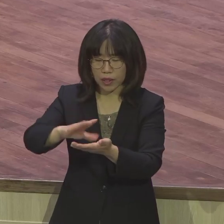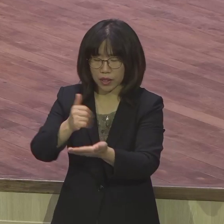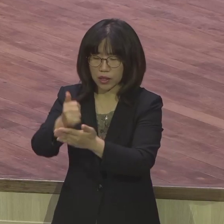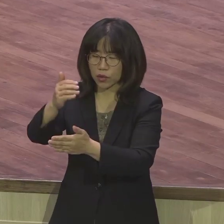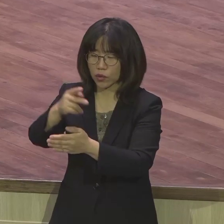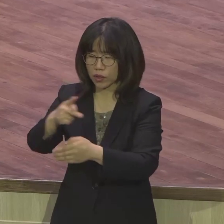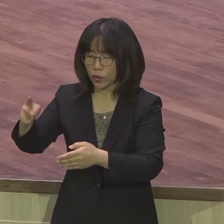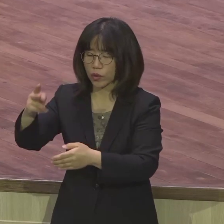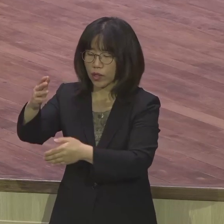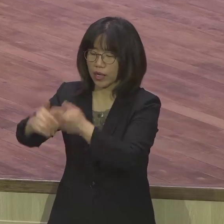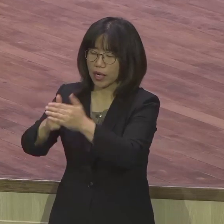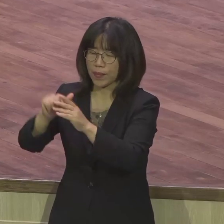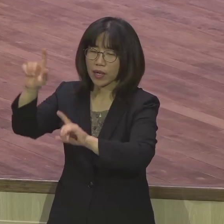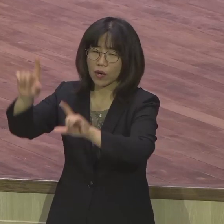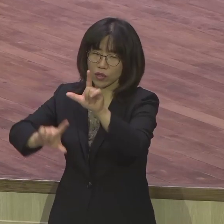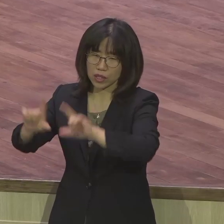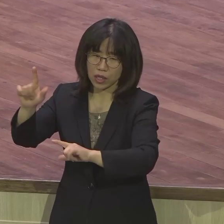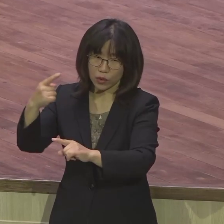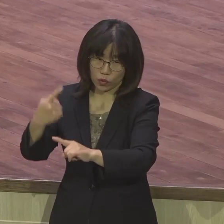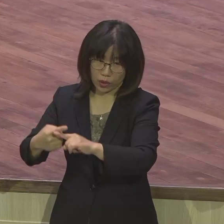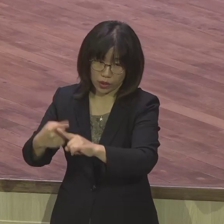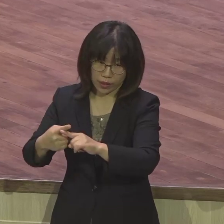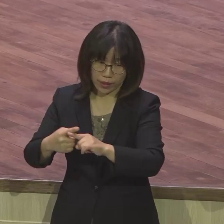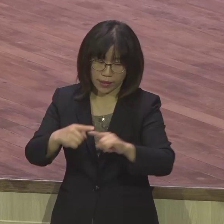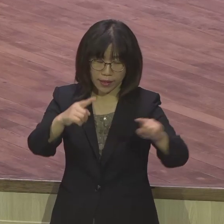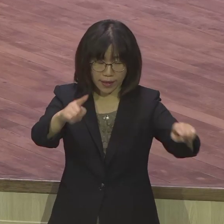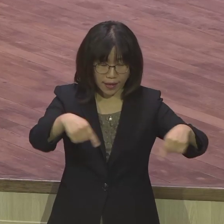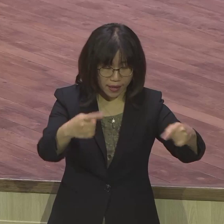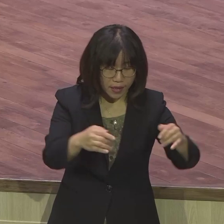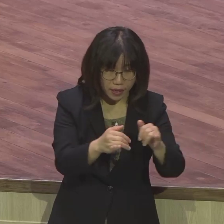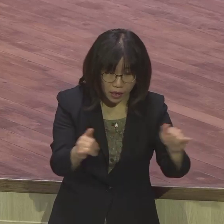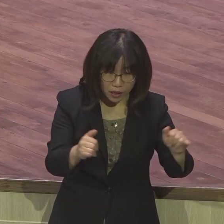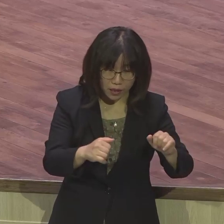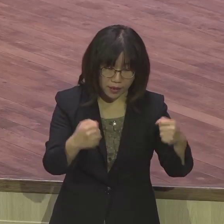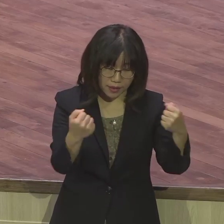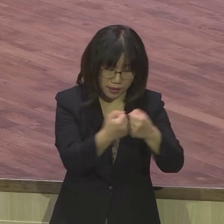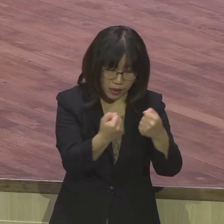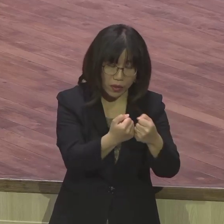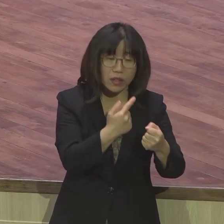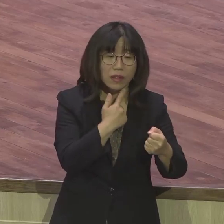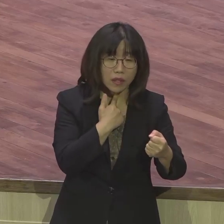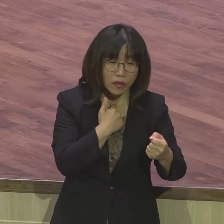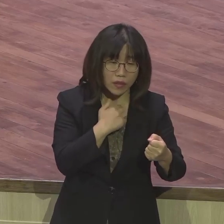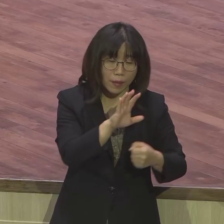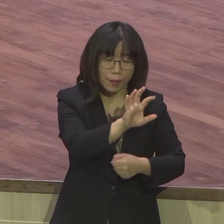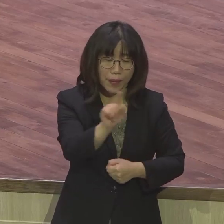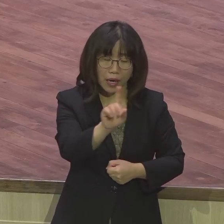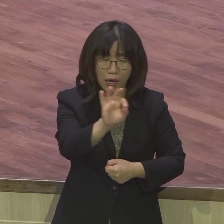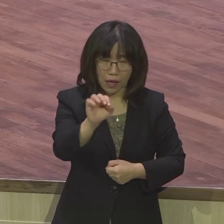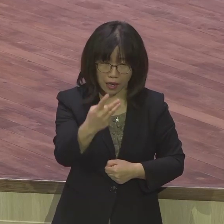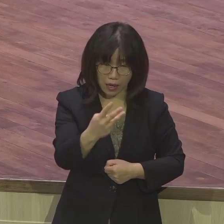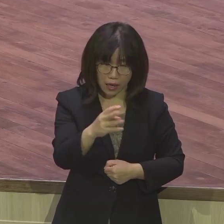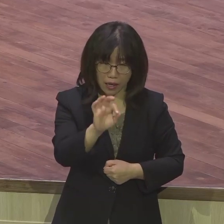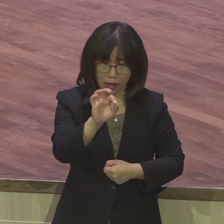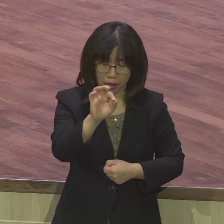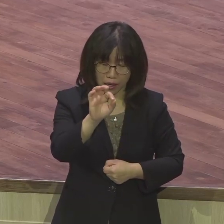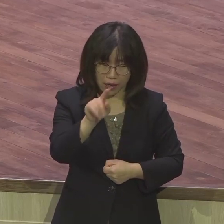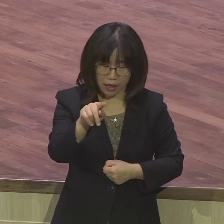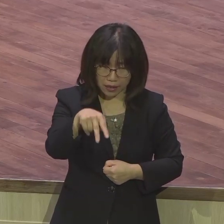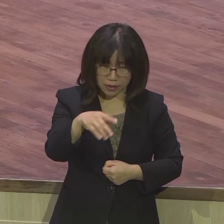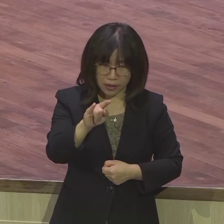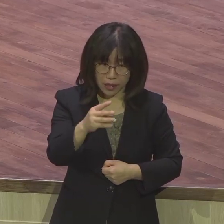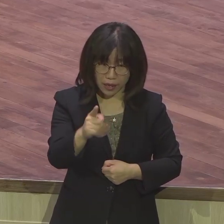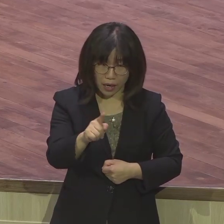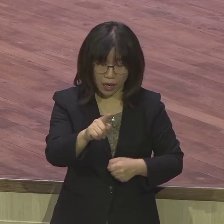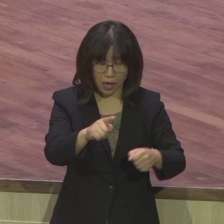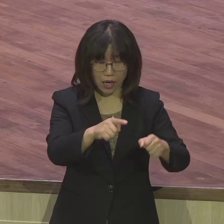여러분, 엘리야가 싸웠던 이 우상, 또 엘리야가 싸웠던 구체적인 바알과 아세라 신상은 사실 그